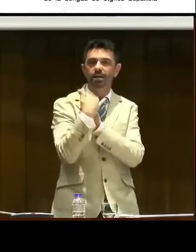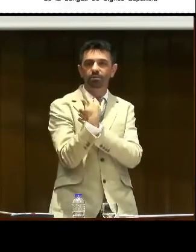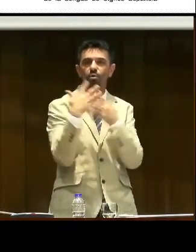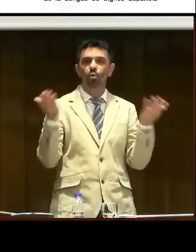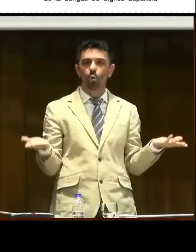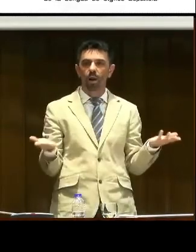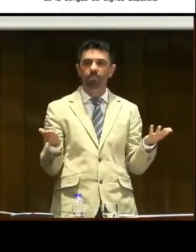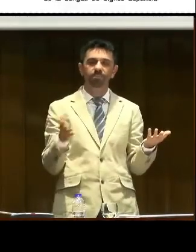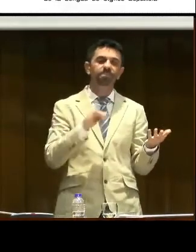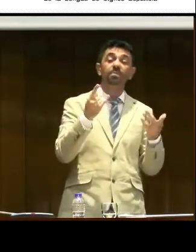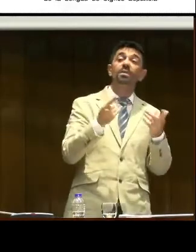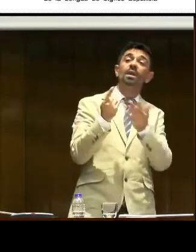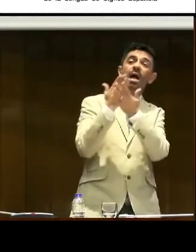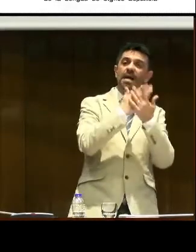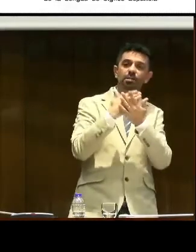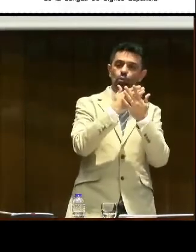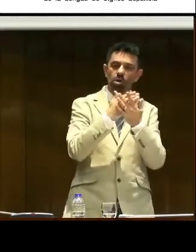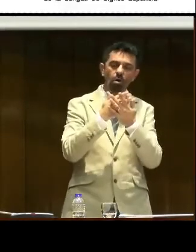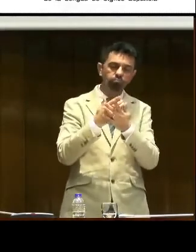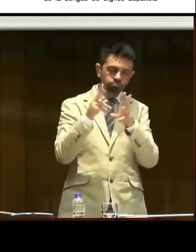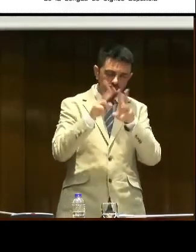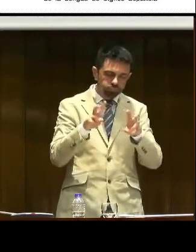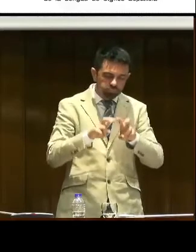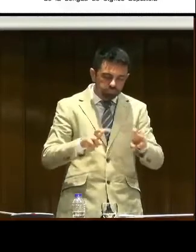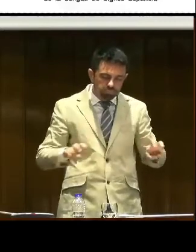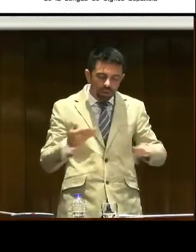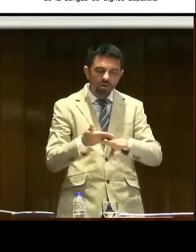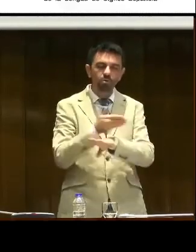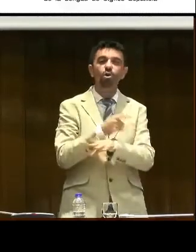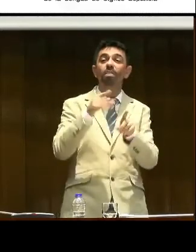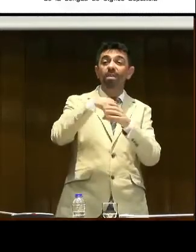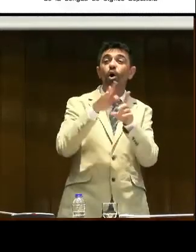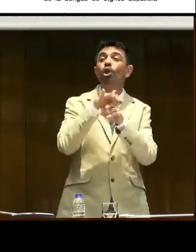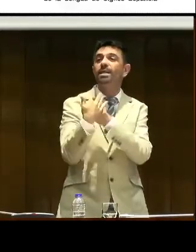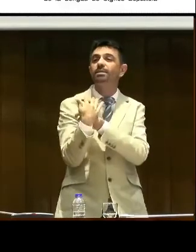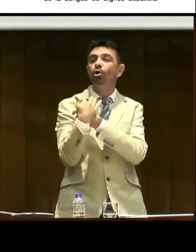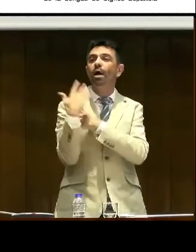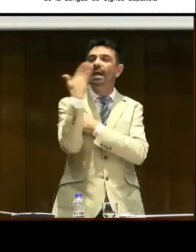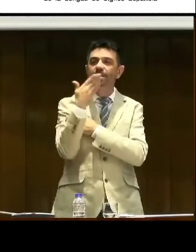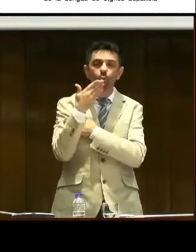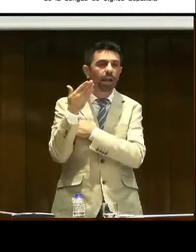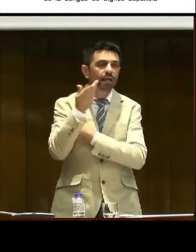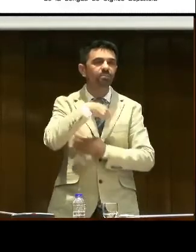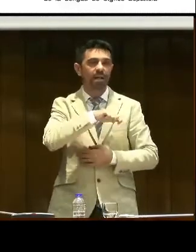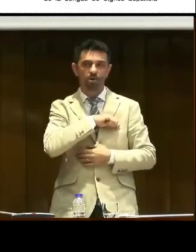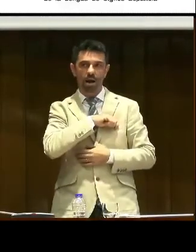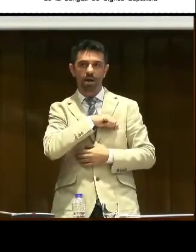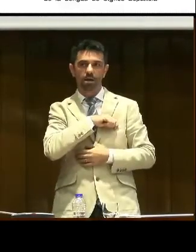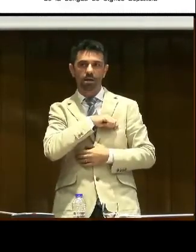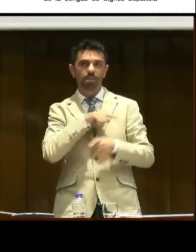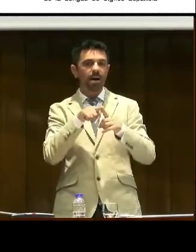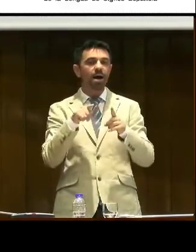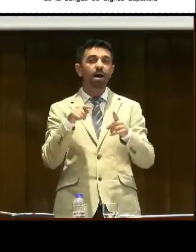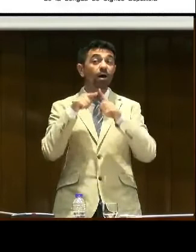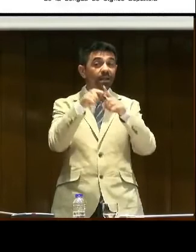introductorio en la conocida Escuela Española en el arte de enseñar a los llamados